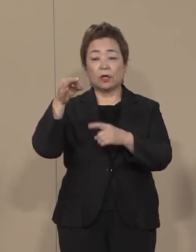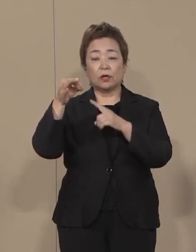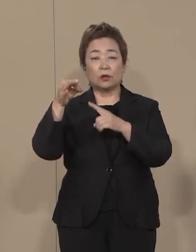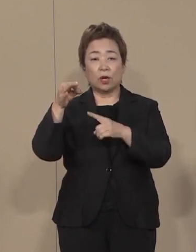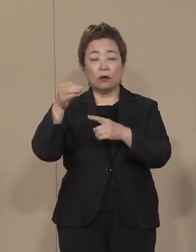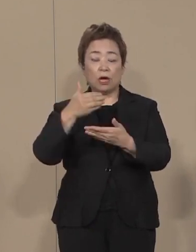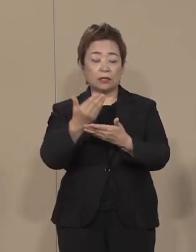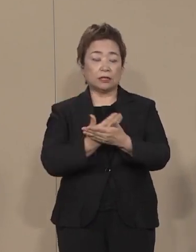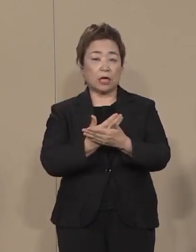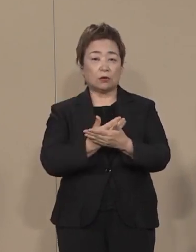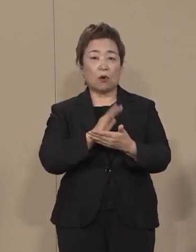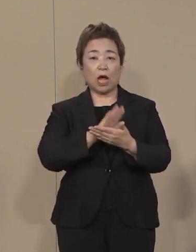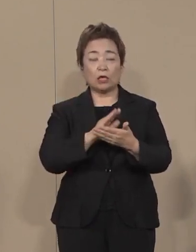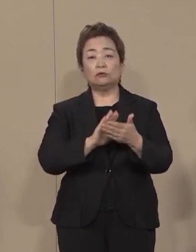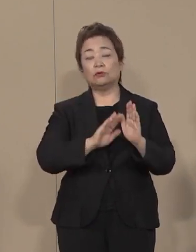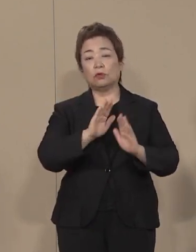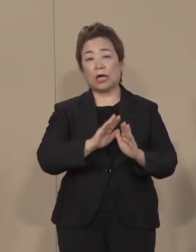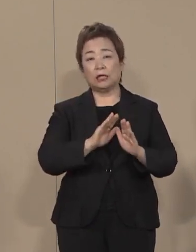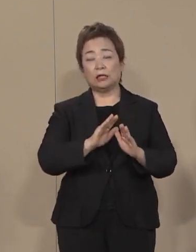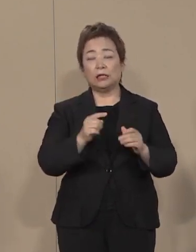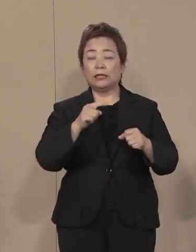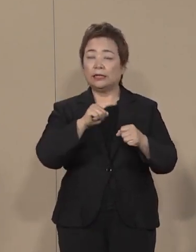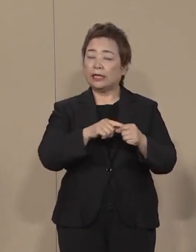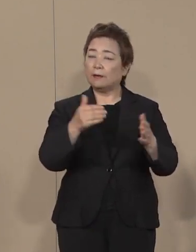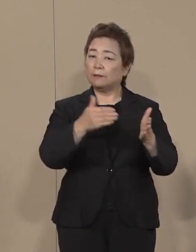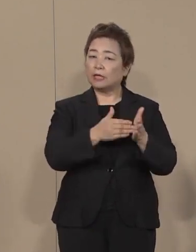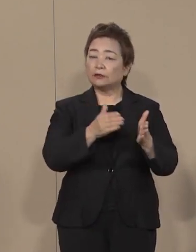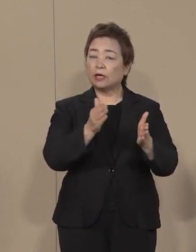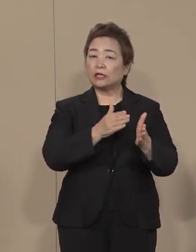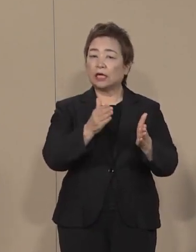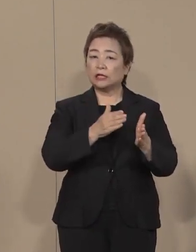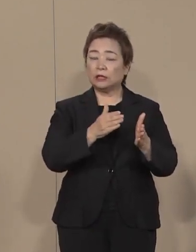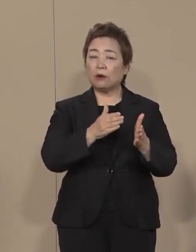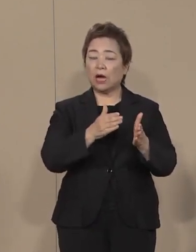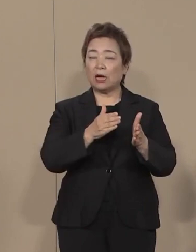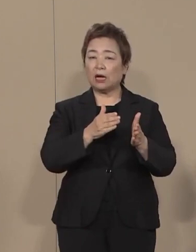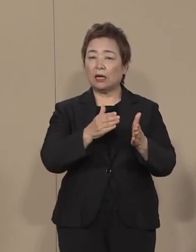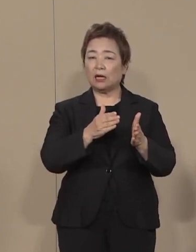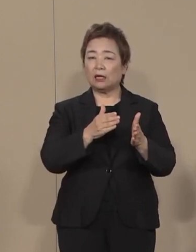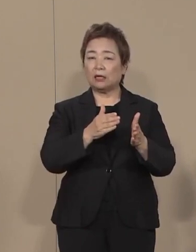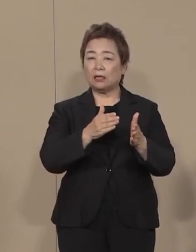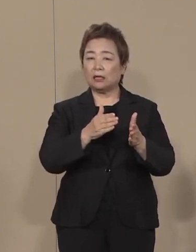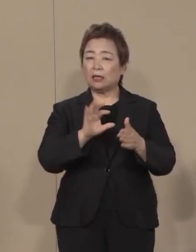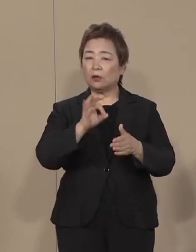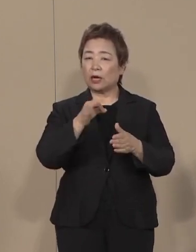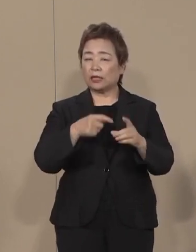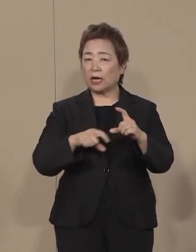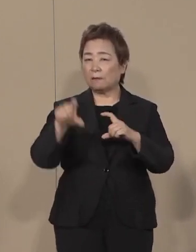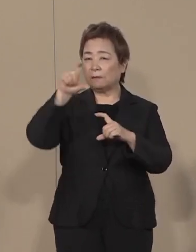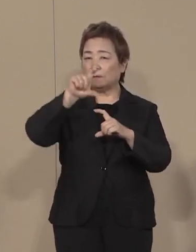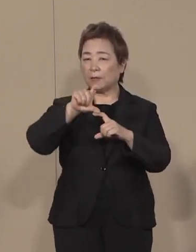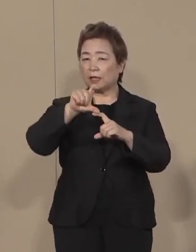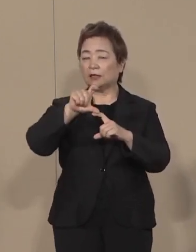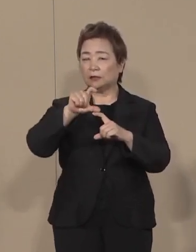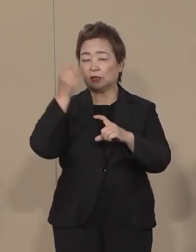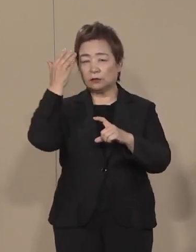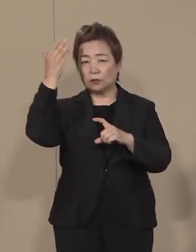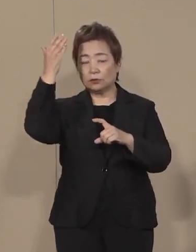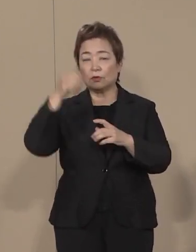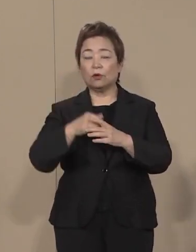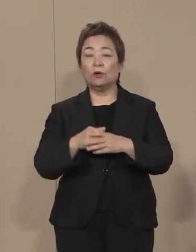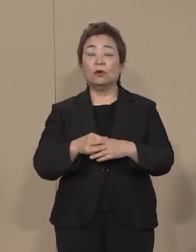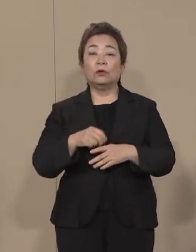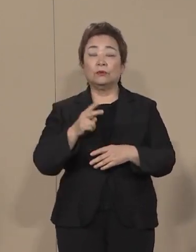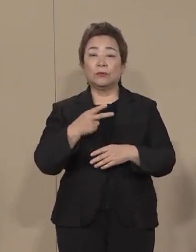これはまだ在庫がある状態ですですので年末あたりには大幅にで上がってくる可能性もあります